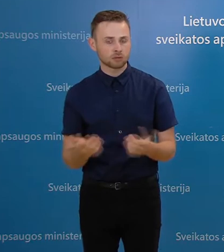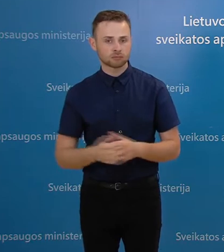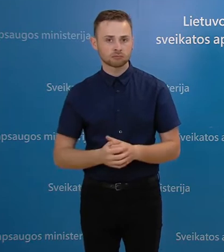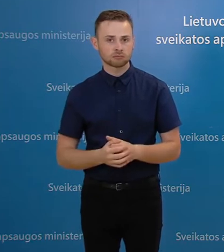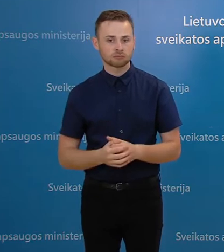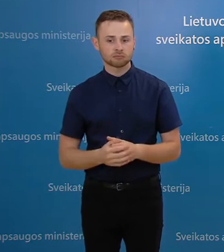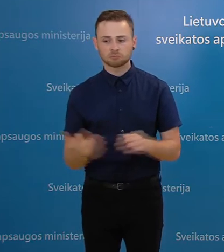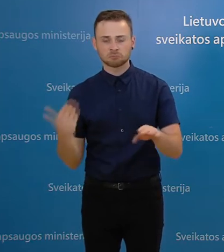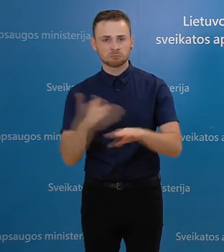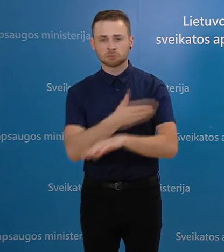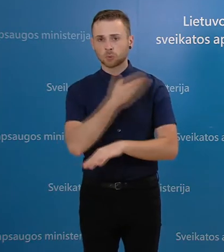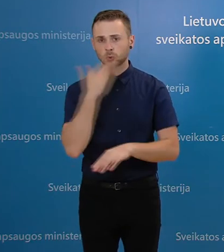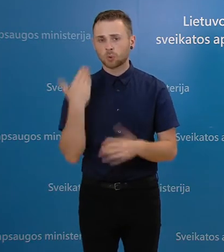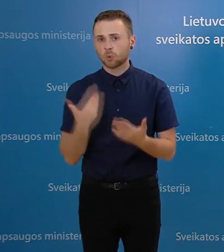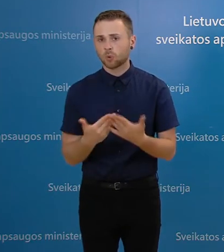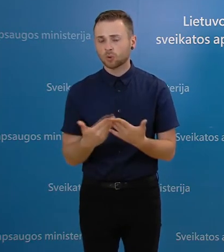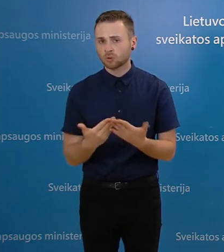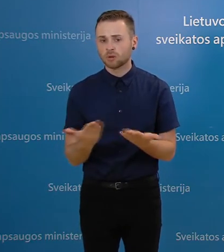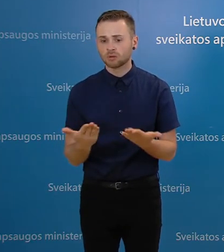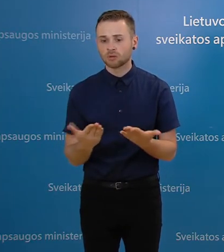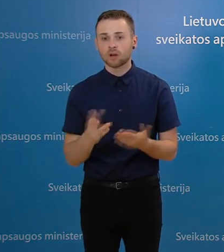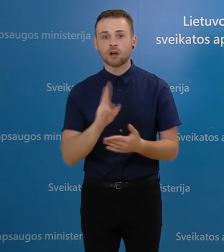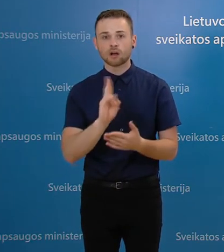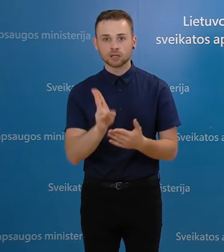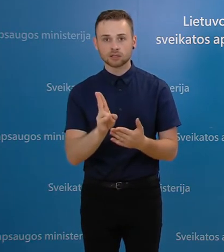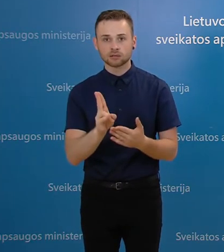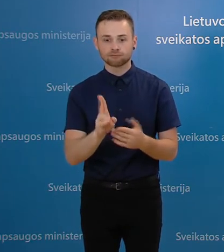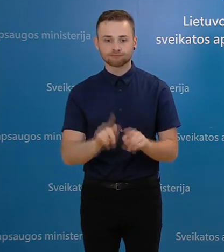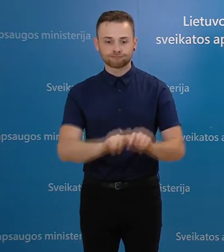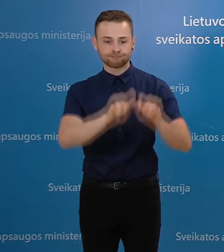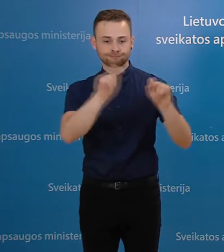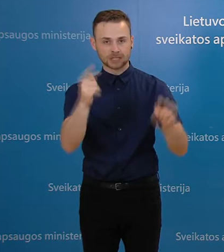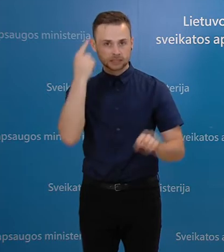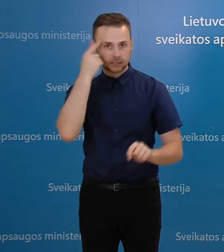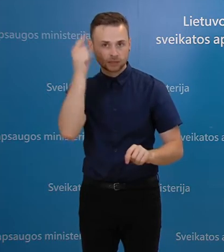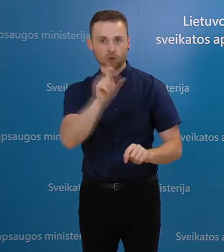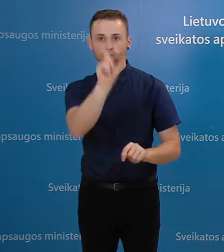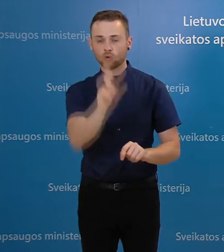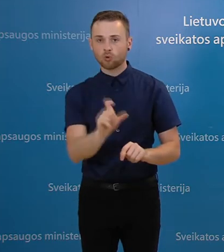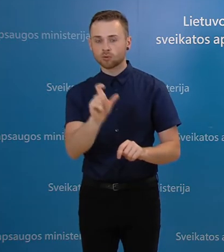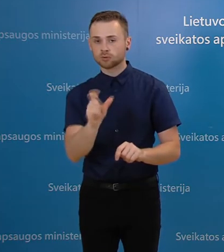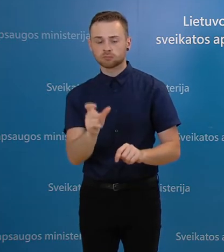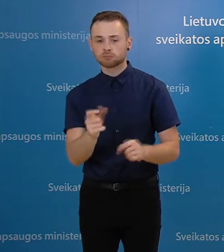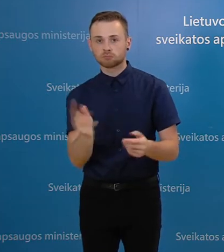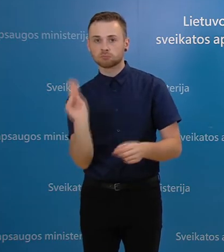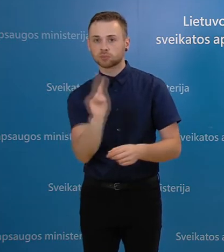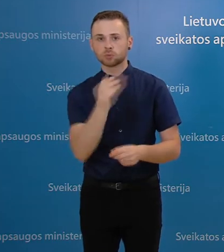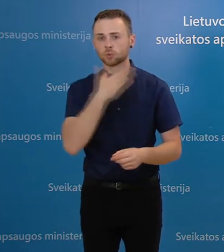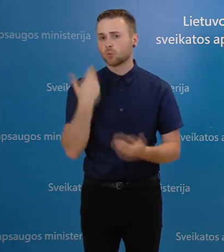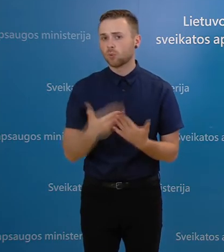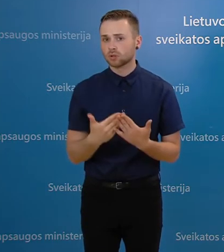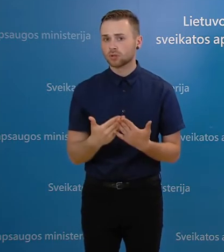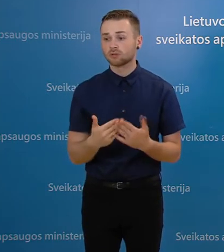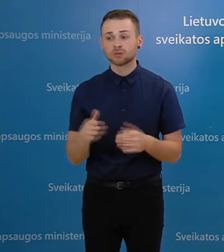nesikreipė, na, kodėl neinformavo savo steigėją. Ir jeigu tai yra dar nepadaryta, tai ministerija pati kreipsis